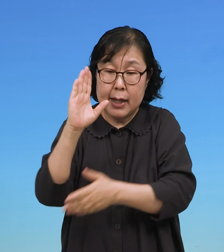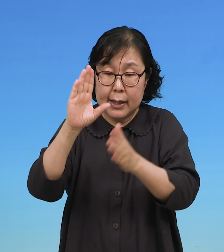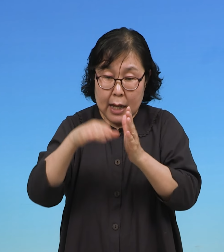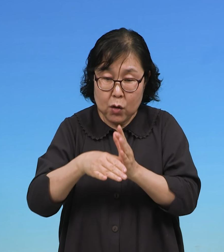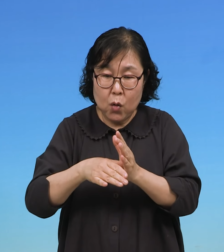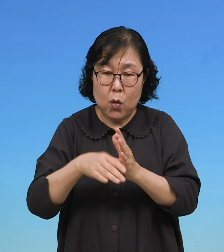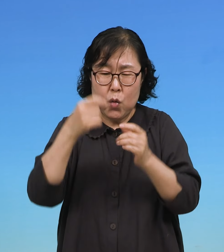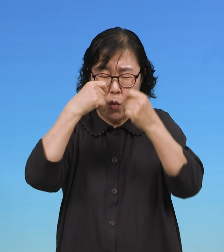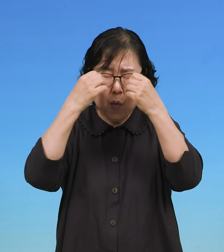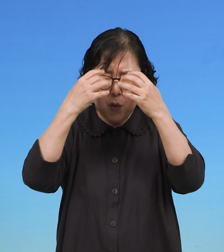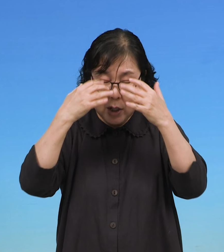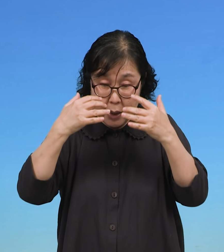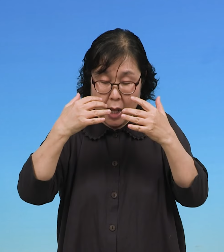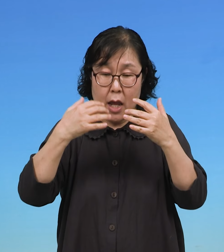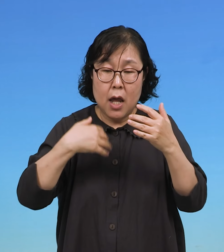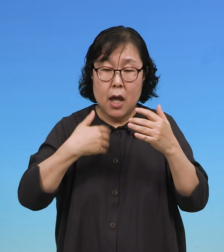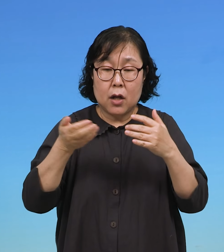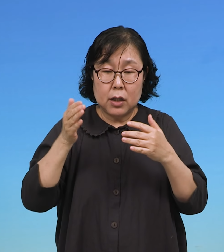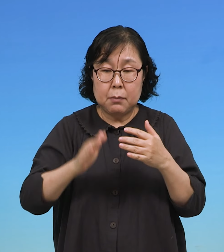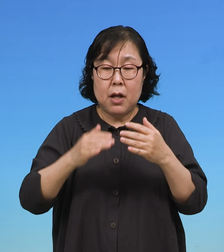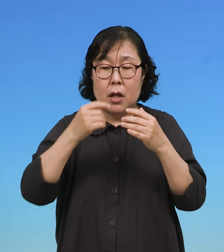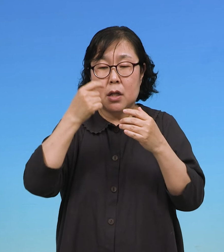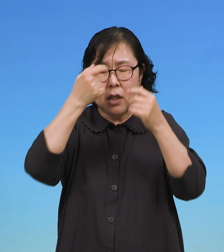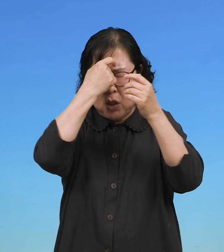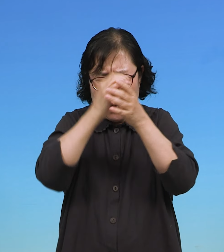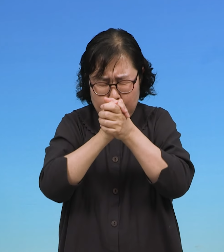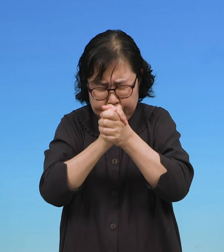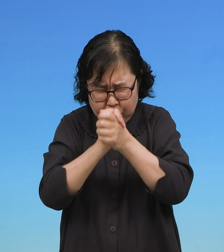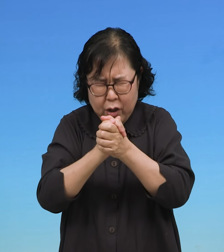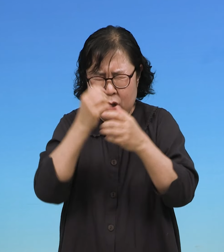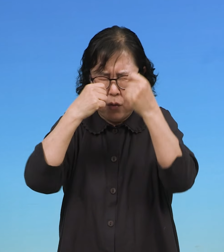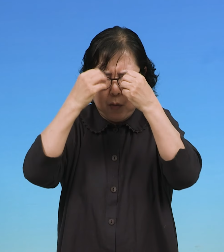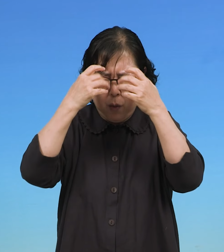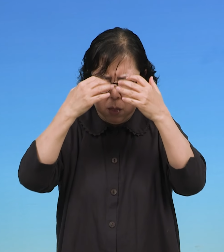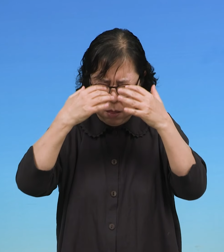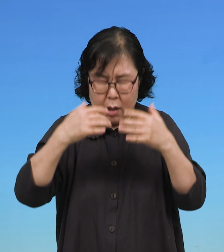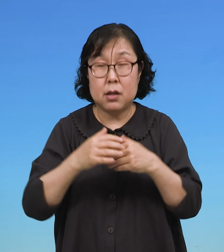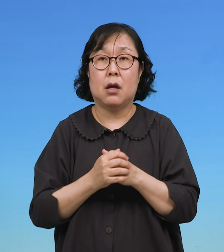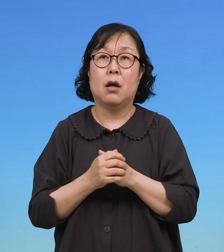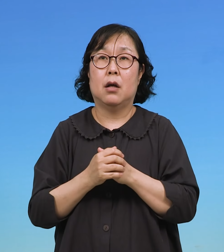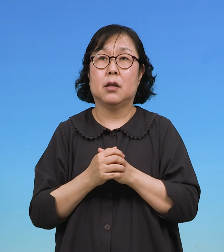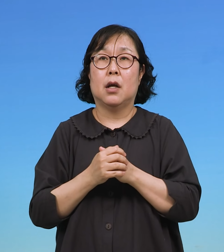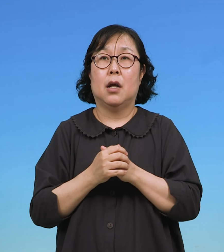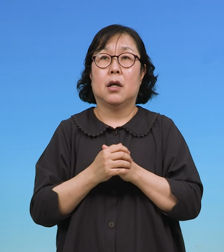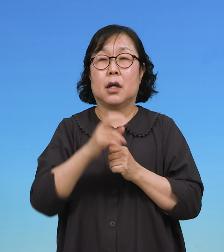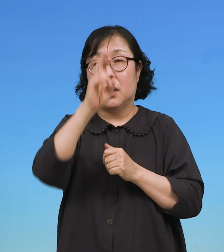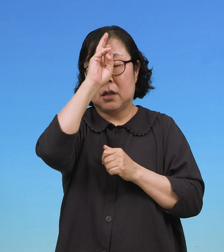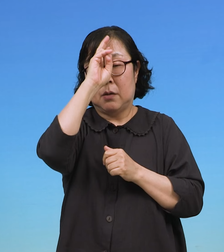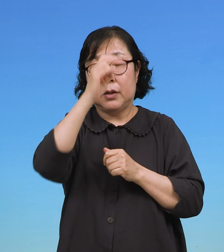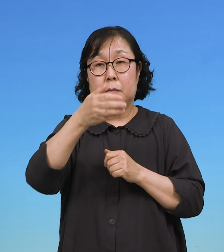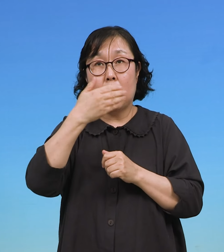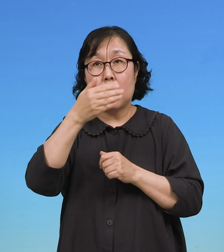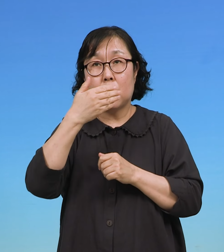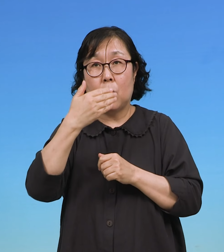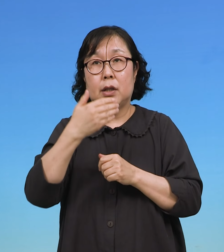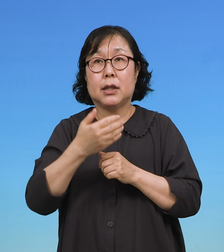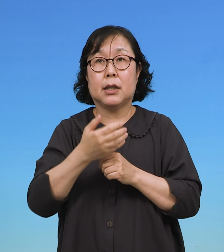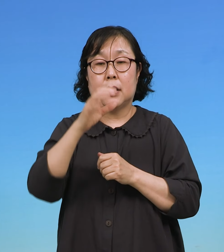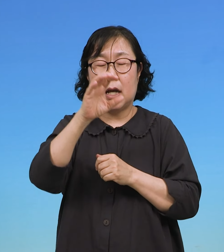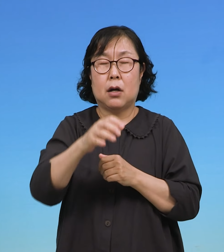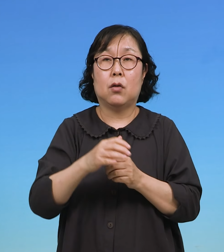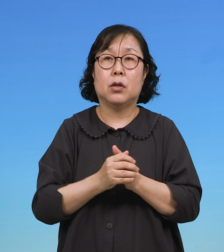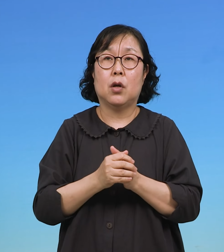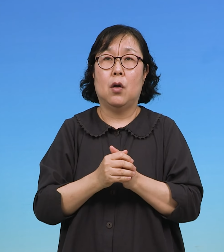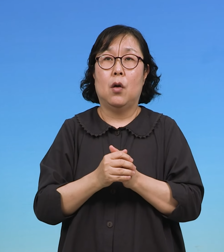눈물이 났지만요, 길 가면서 자꾸 눈물이 나는 거예요. 이제 수업 중간 마치고 점심 먹으러